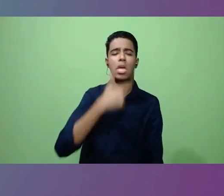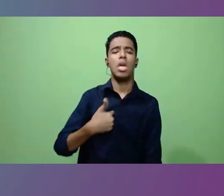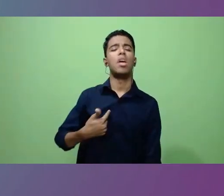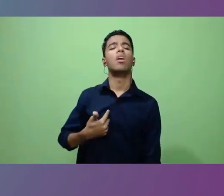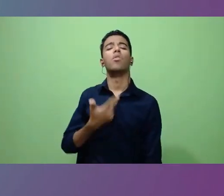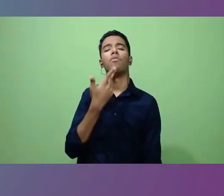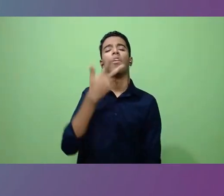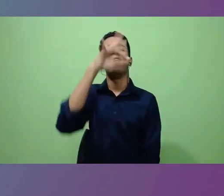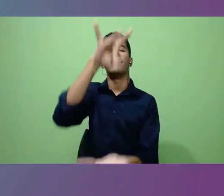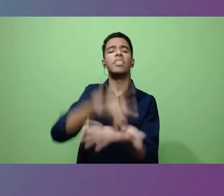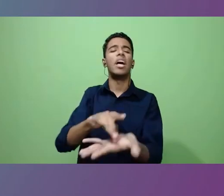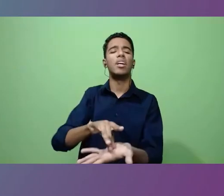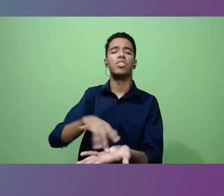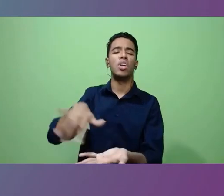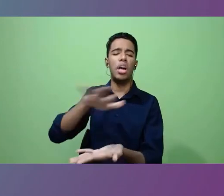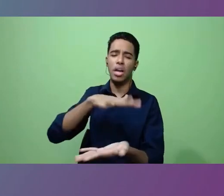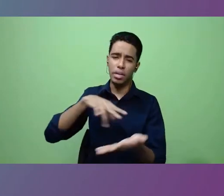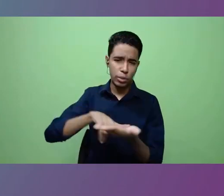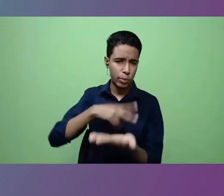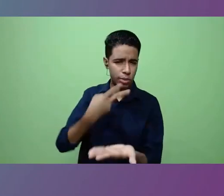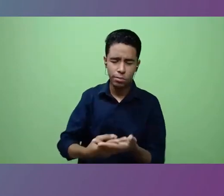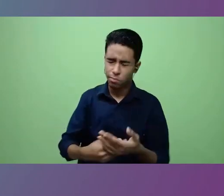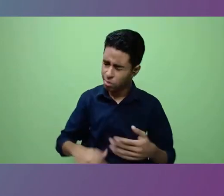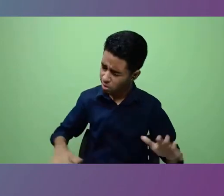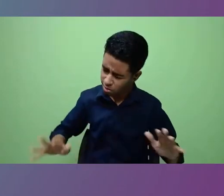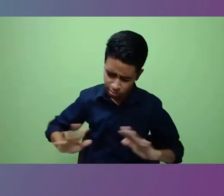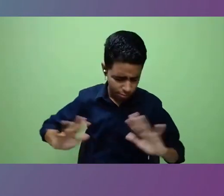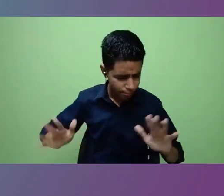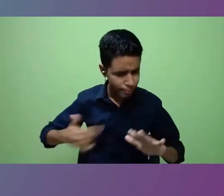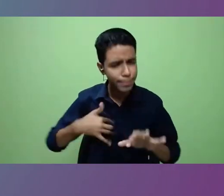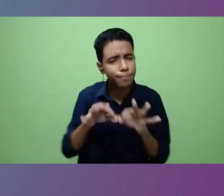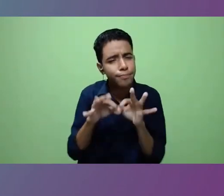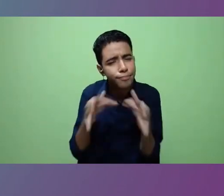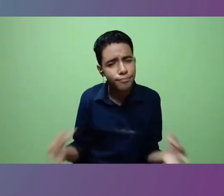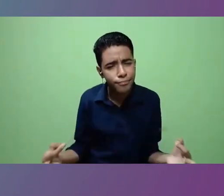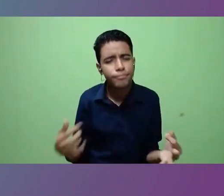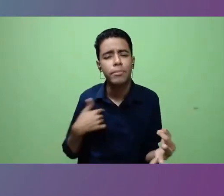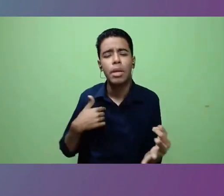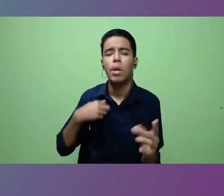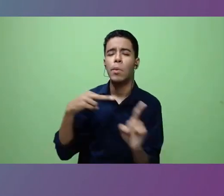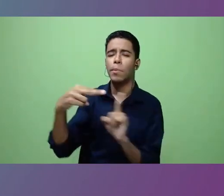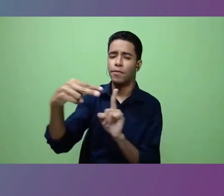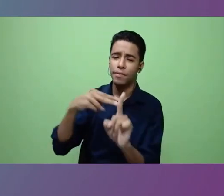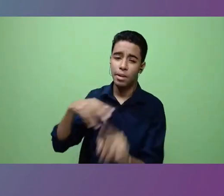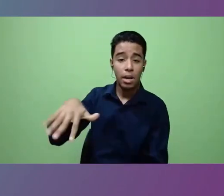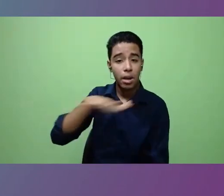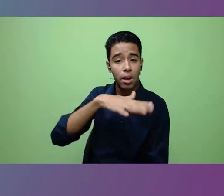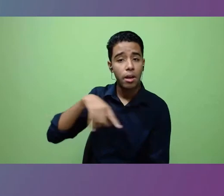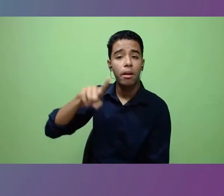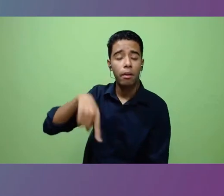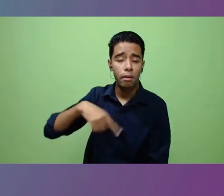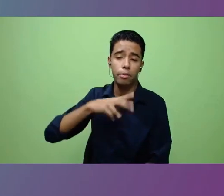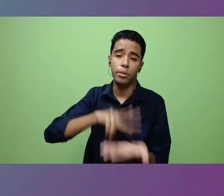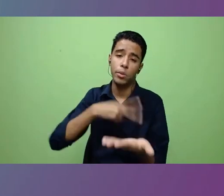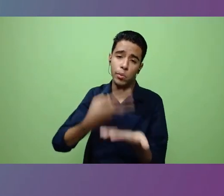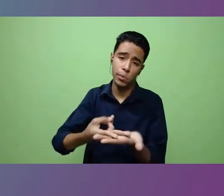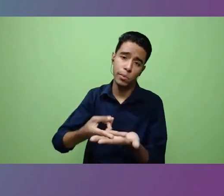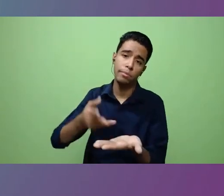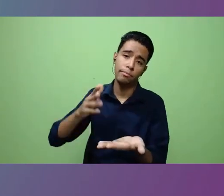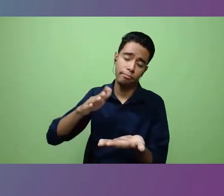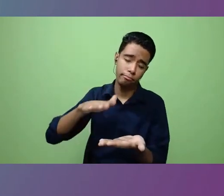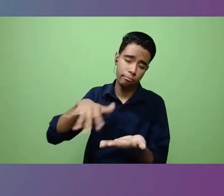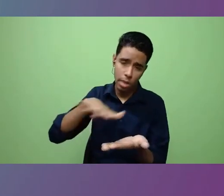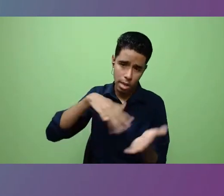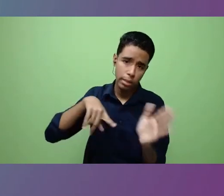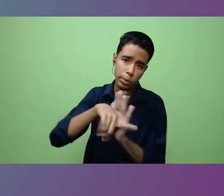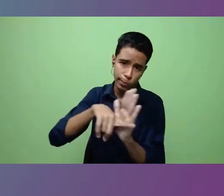sobre tradução. Não, eu venho aqui como uma pessoa que demonstra um ponto de vista acerca dos estudos da tradução, e vocês vão trazer outros